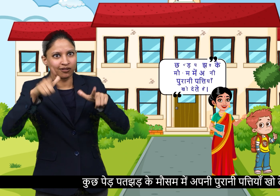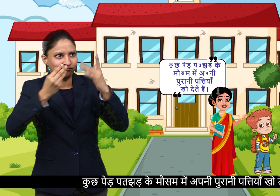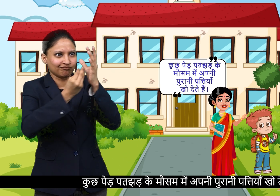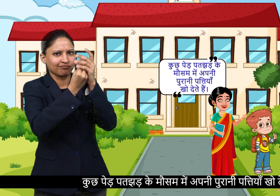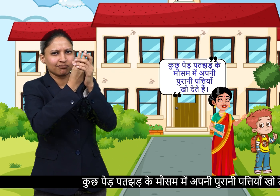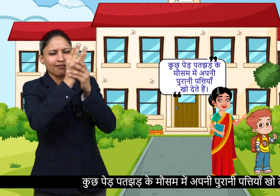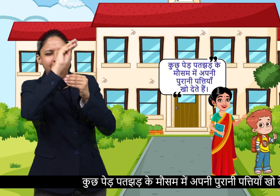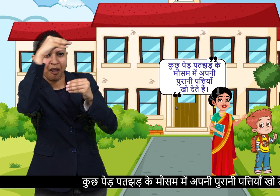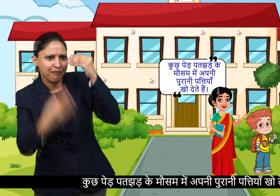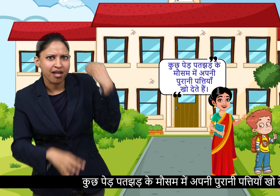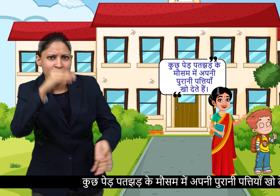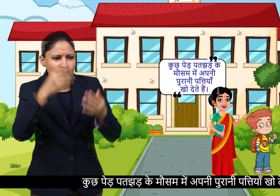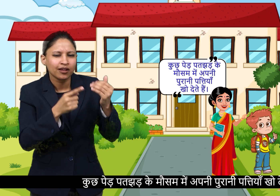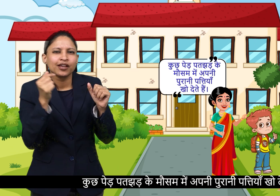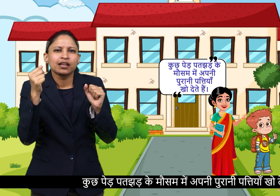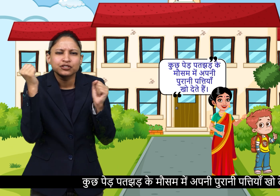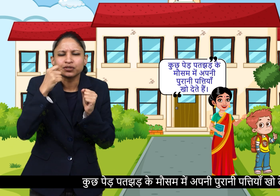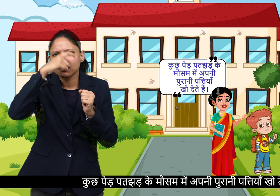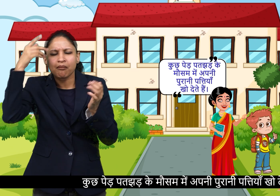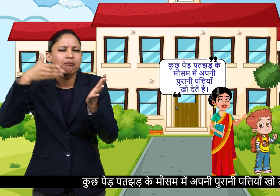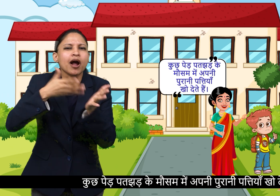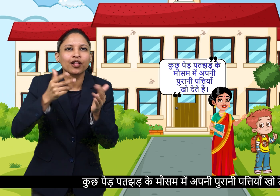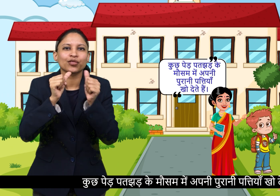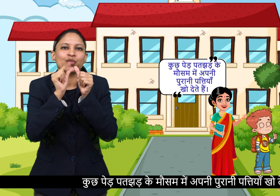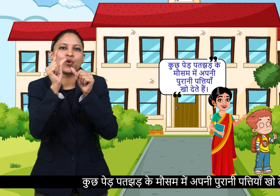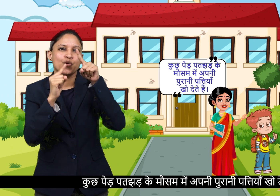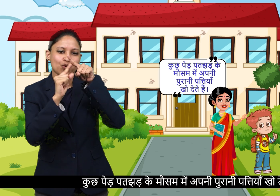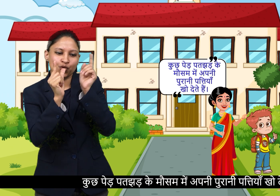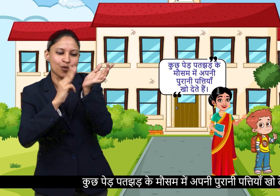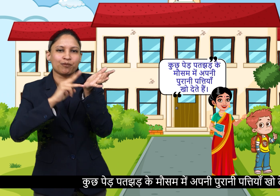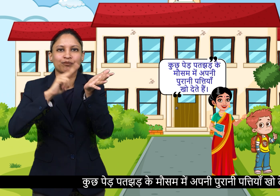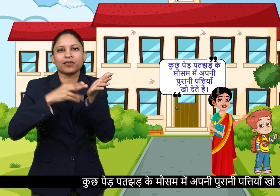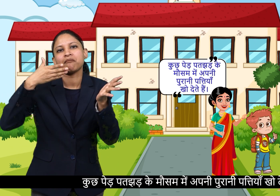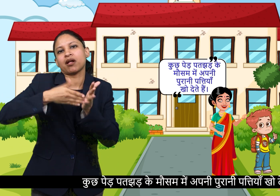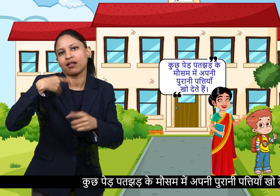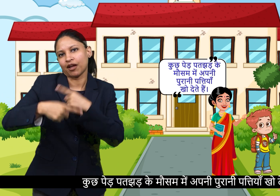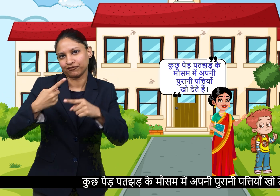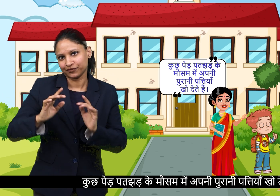कुछ पेड़ पतझड़ के मौसम में अपनी पुरानी पत्तियां खो देते हैं।